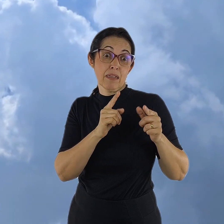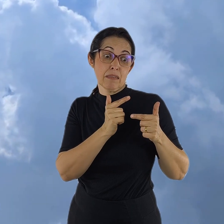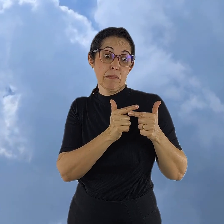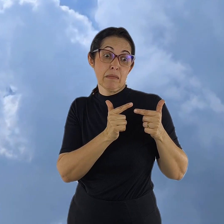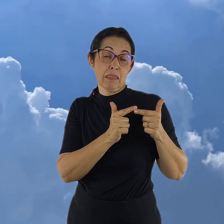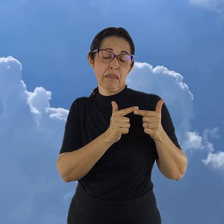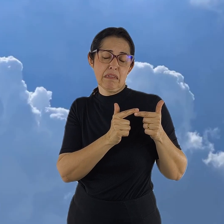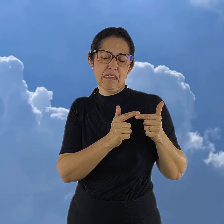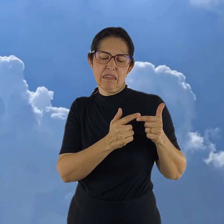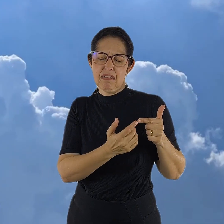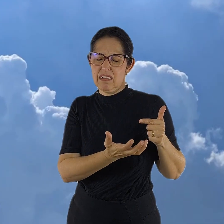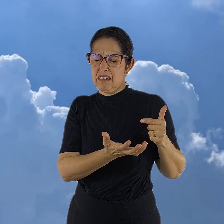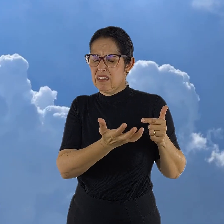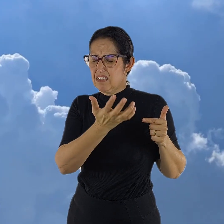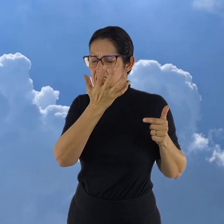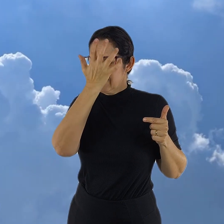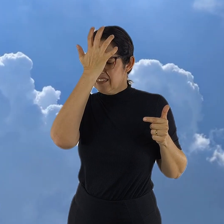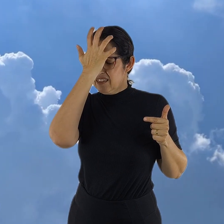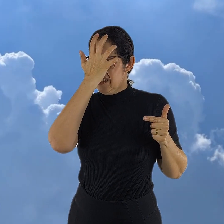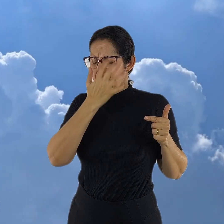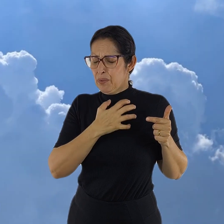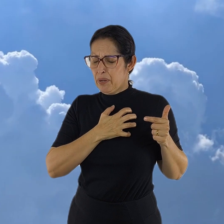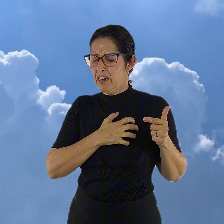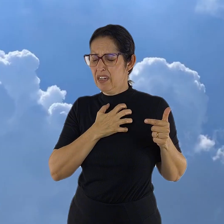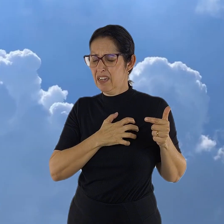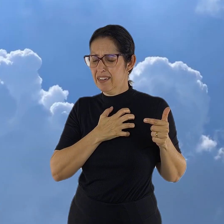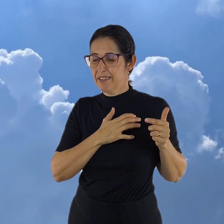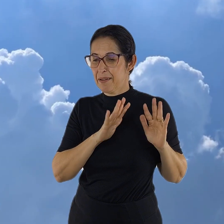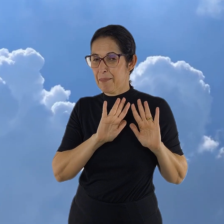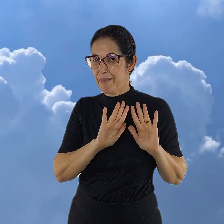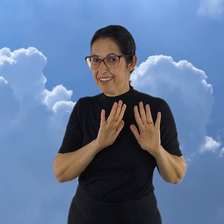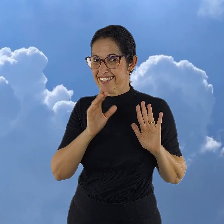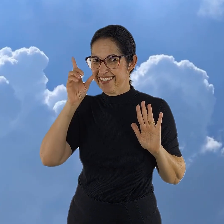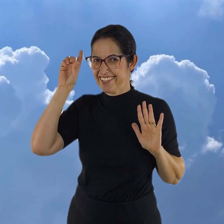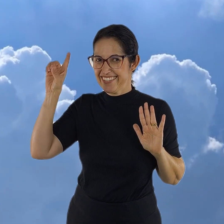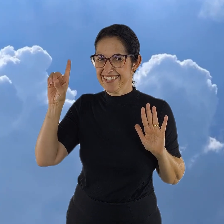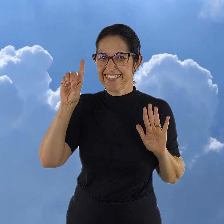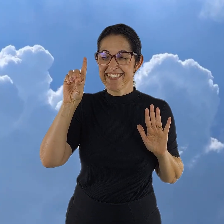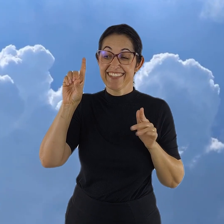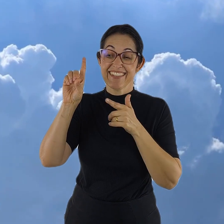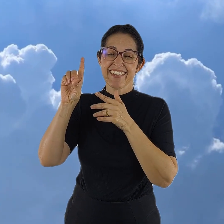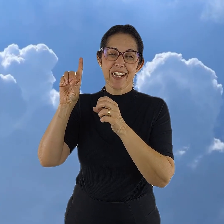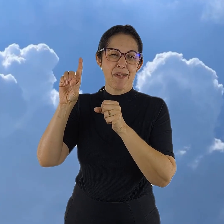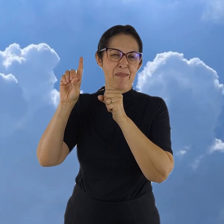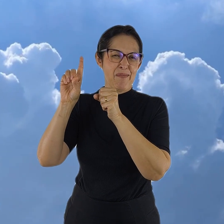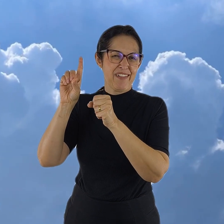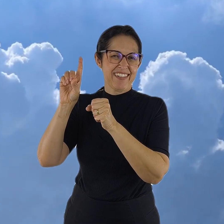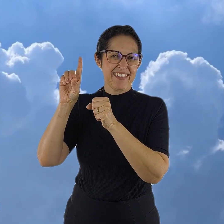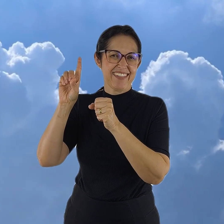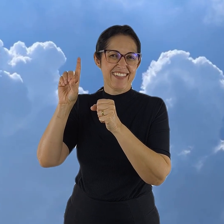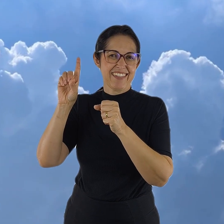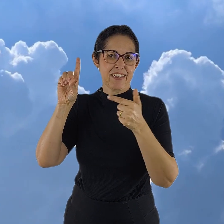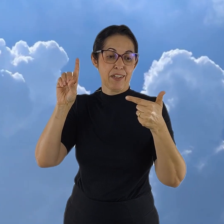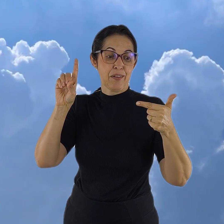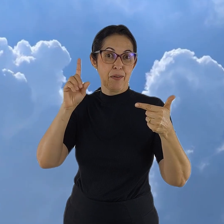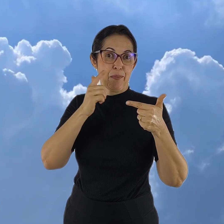gigante agora, e que você vai desesperado, Ele pode e Ele vai derrubar os gigantes.